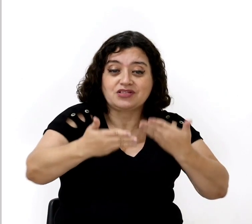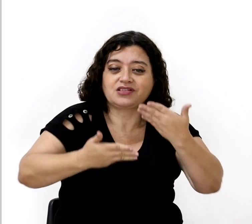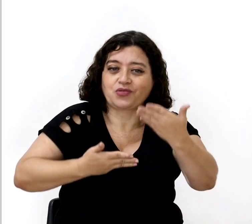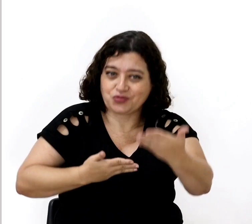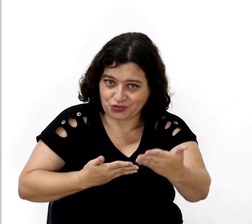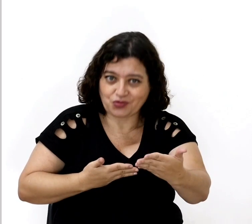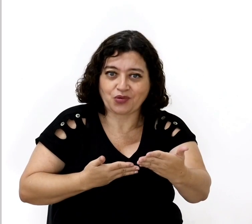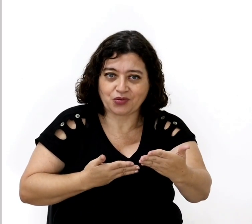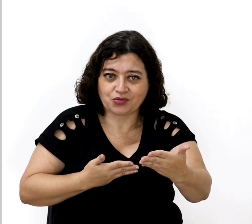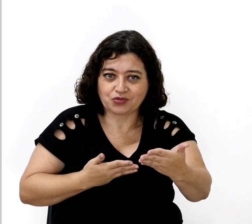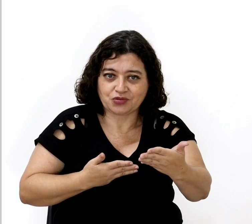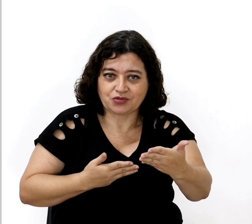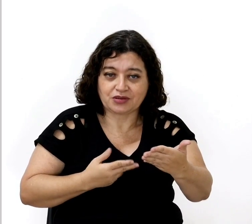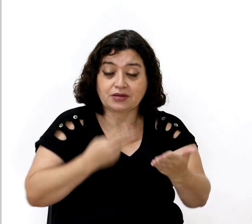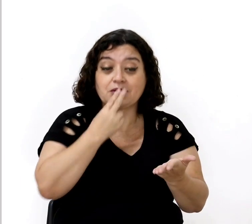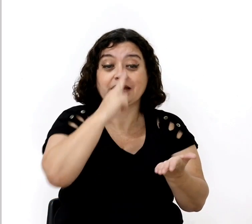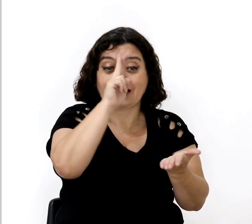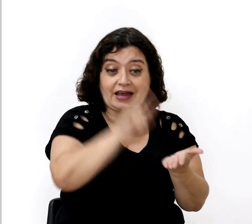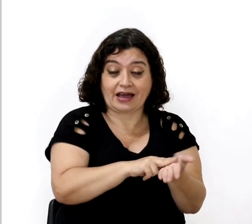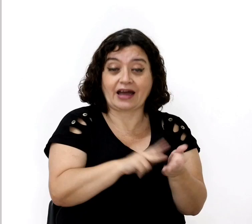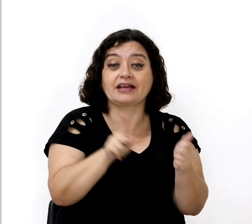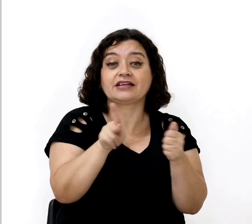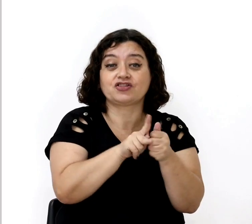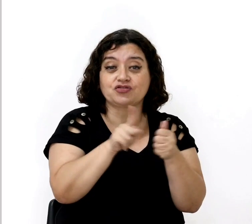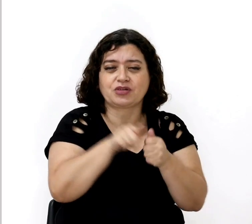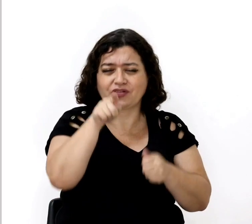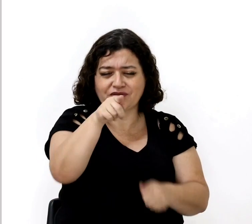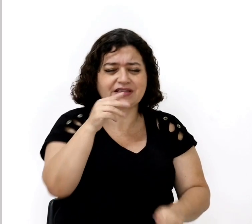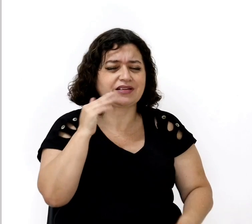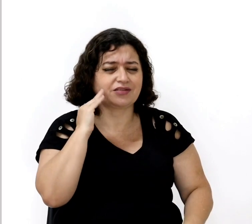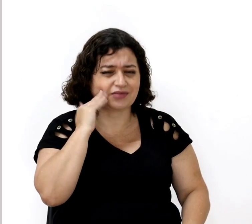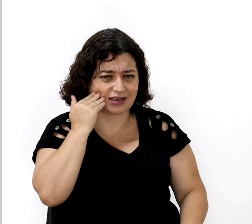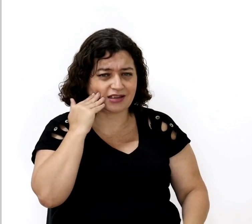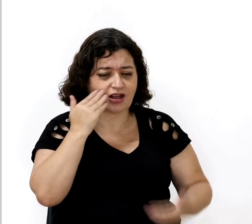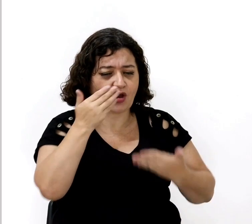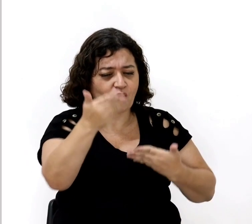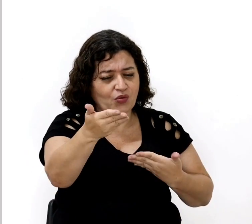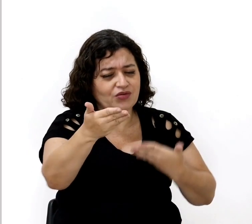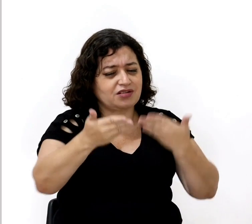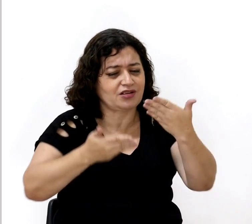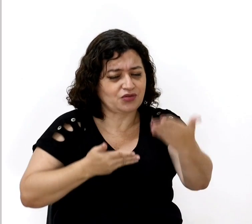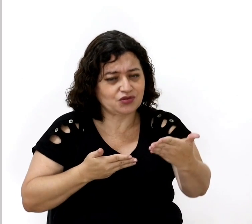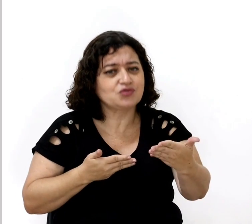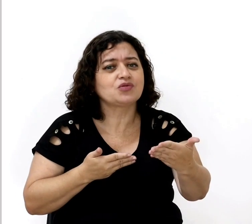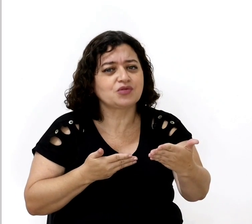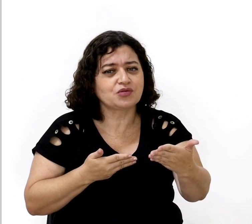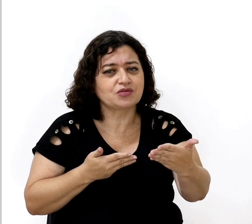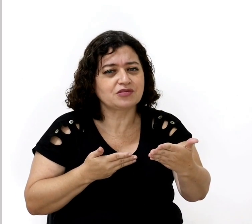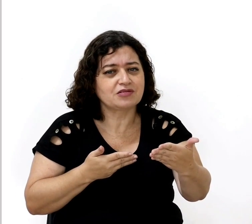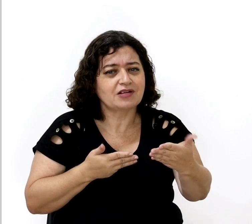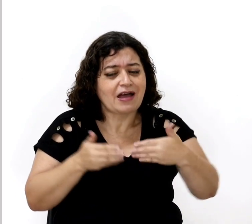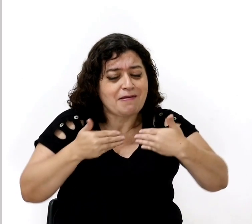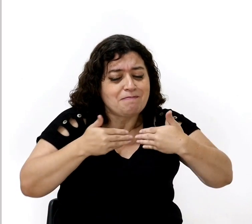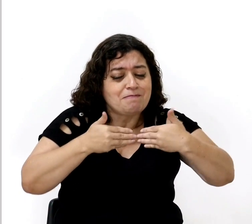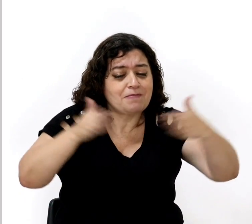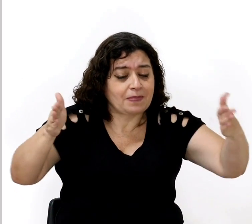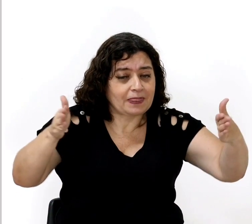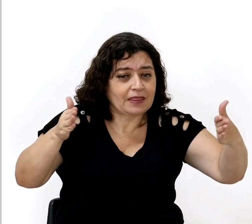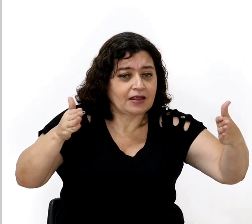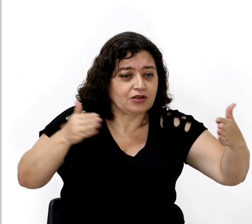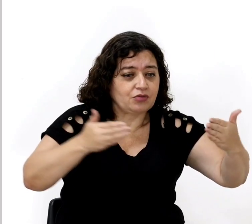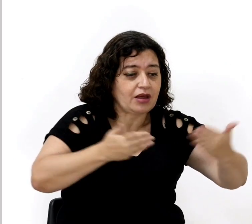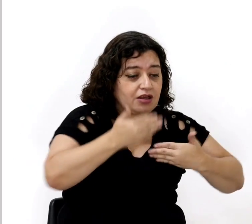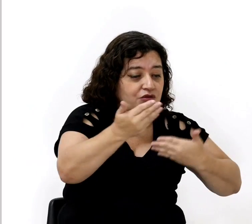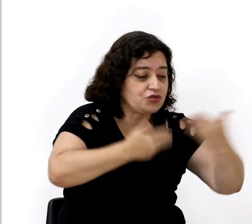nesse contexto da carta de Pedro, se você ler a carta de Pedro, você vai entender que uns aos outros ali é algo mais amplo, não é uns